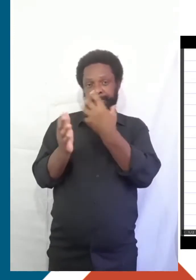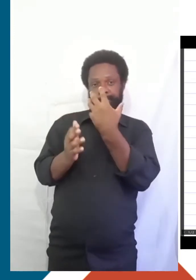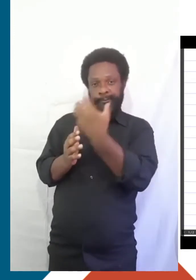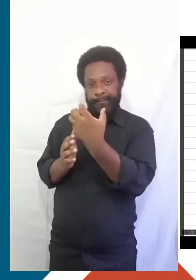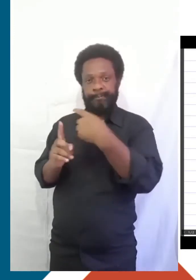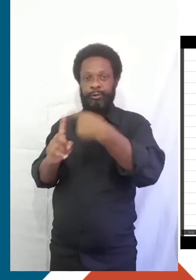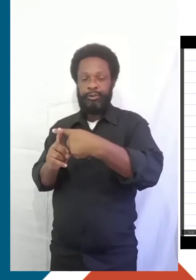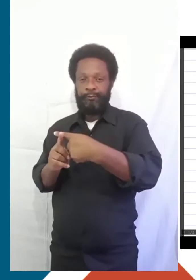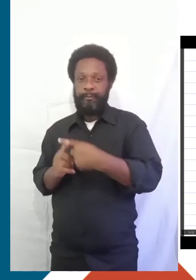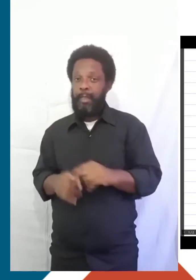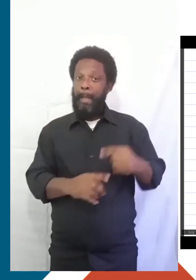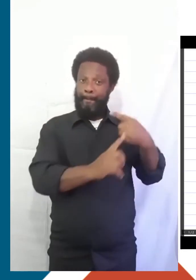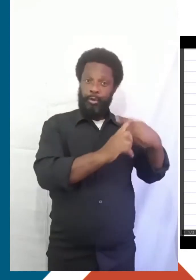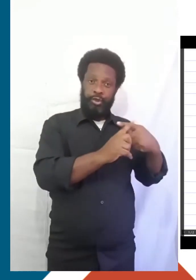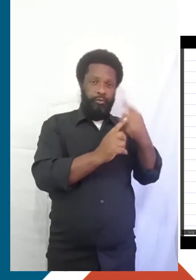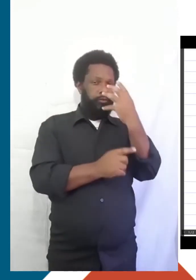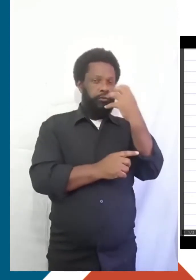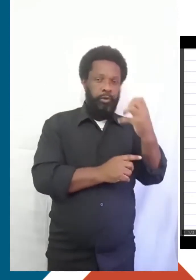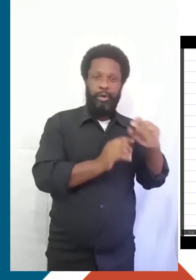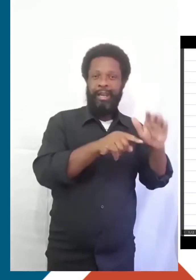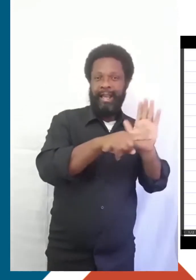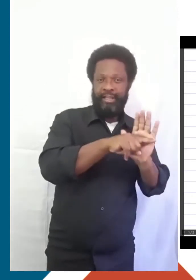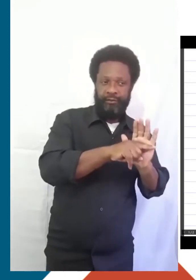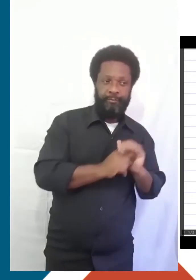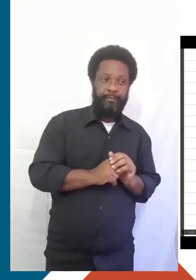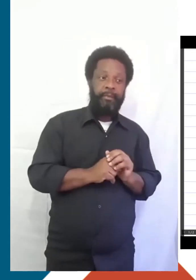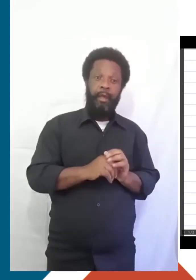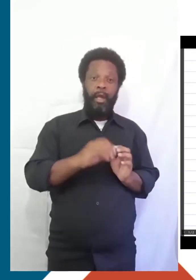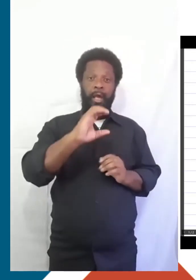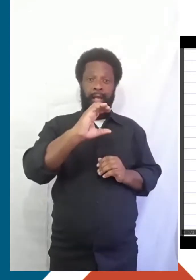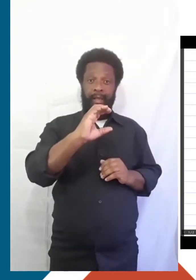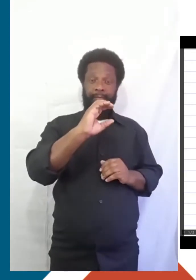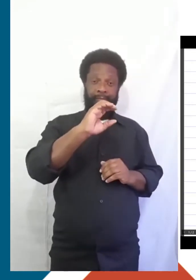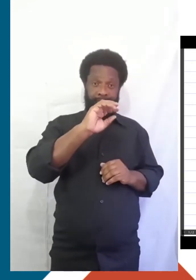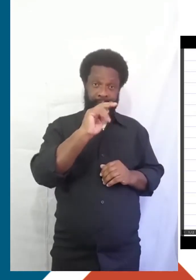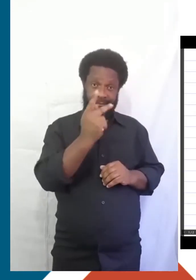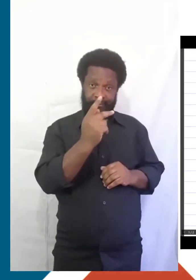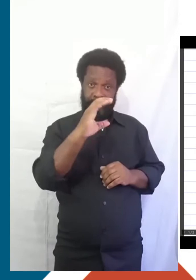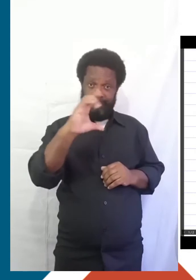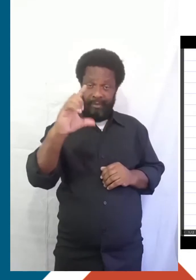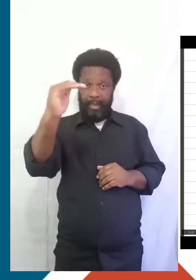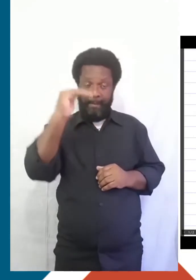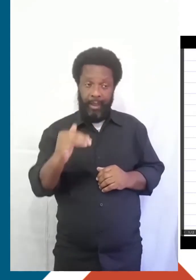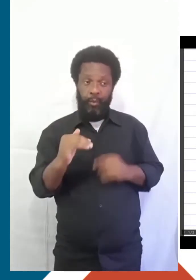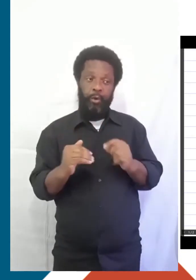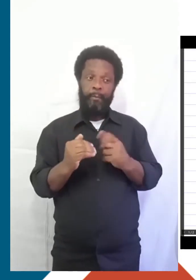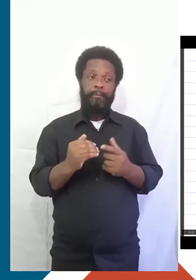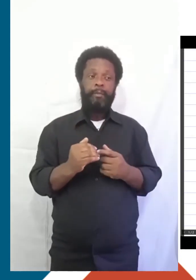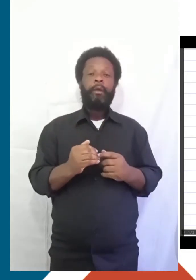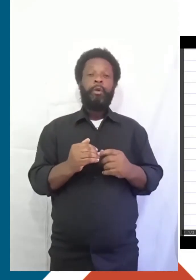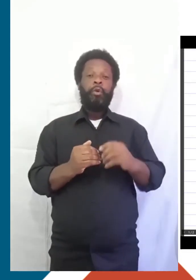polo negativo. E um polo negativo vai atrair um polo positivo. Então, o HCl aqui embaixo ele vai ficar mais ou menos assim,